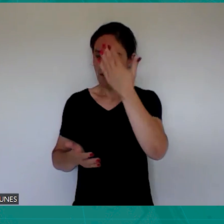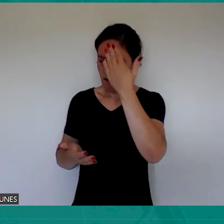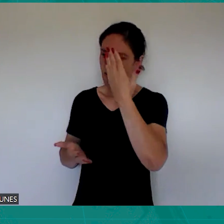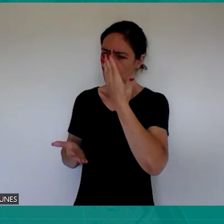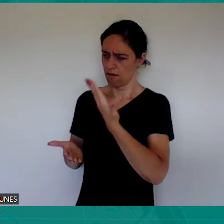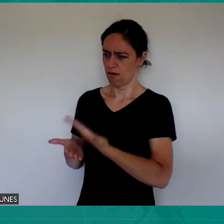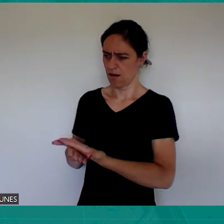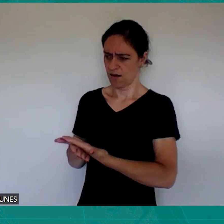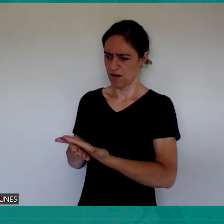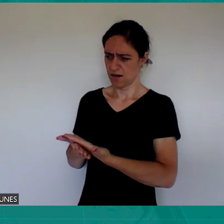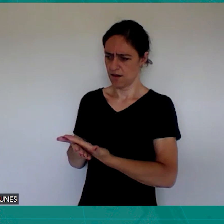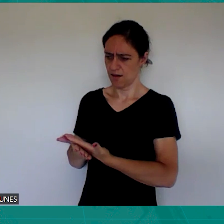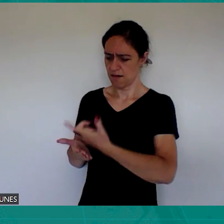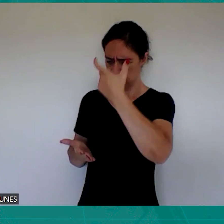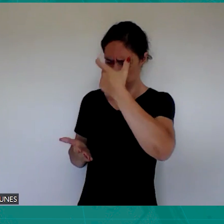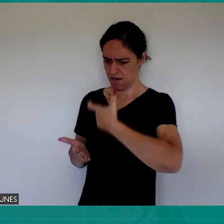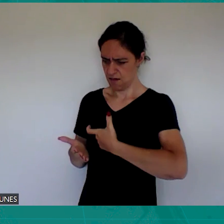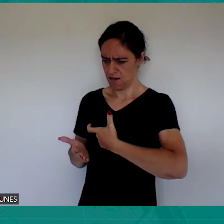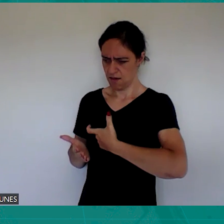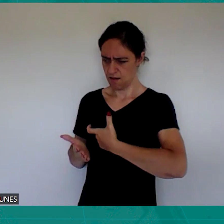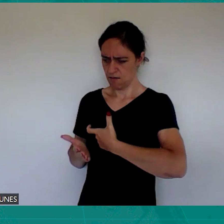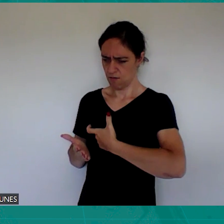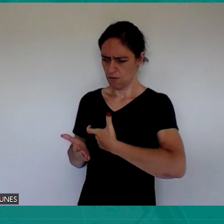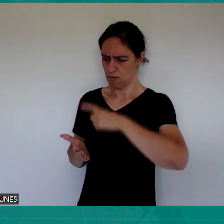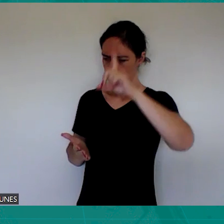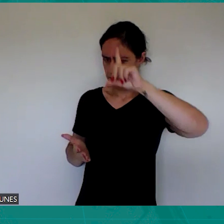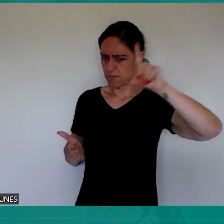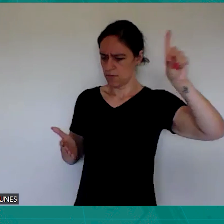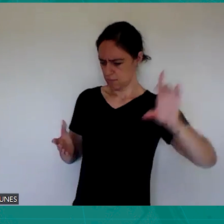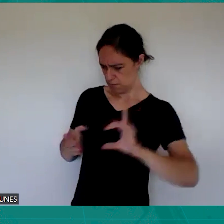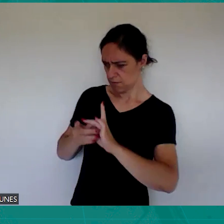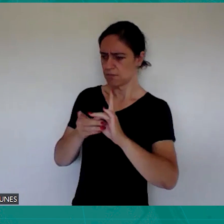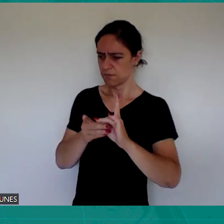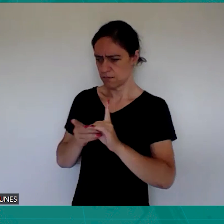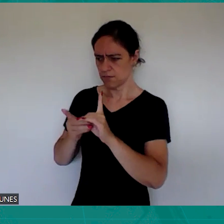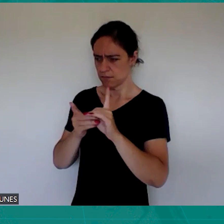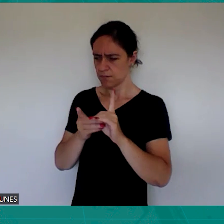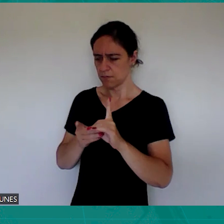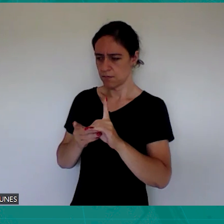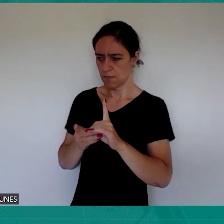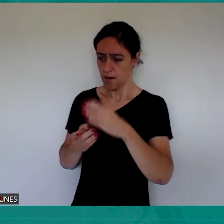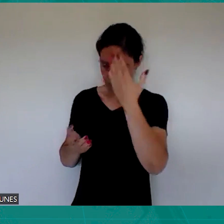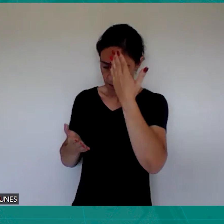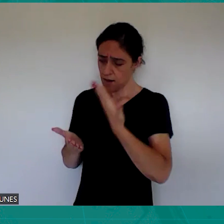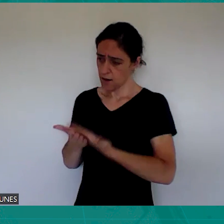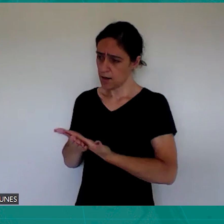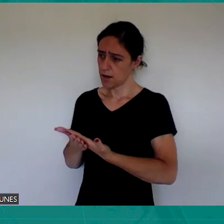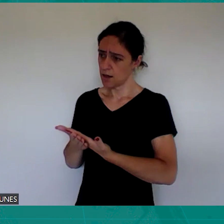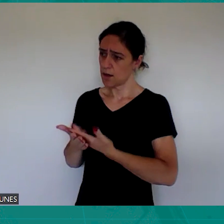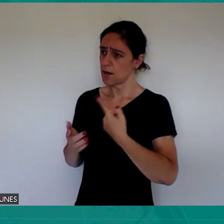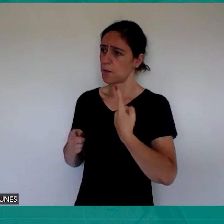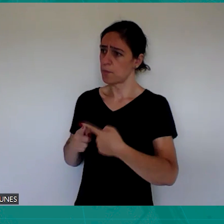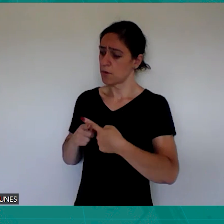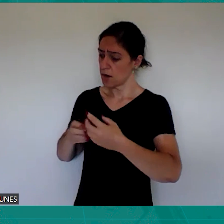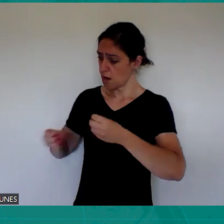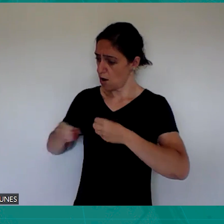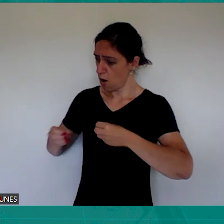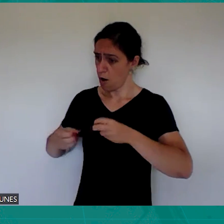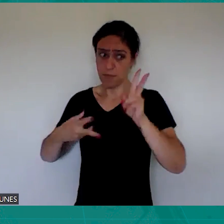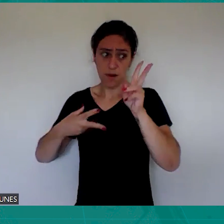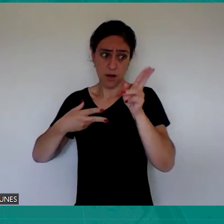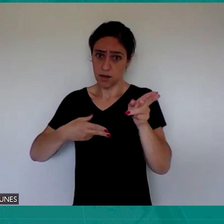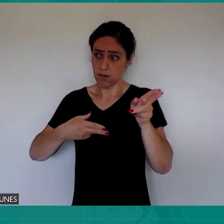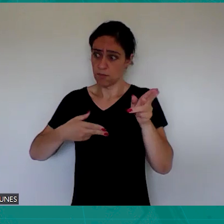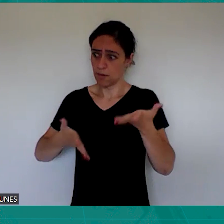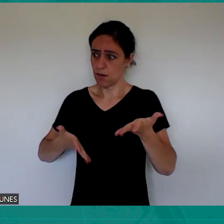no Pai, e o Pai em mim, crede ao menos por causa das mesmas obras. Olha, se vocês